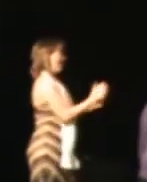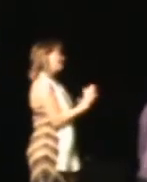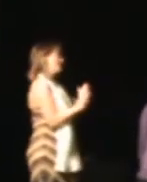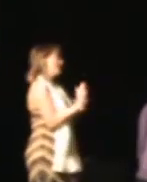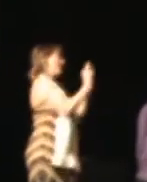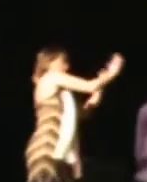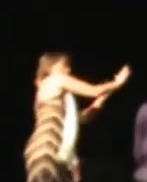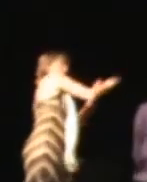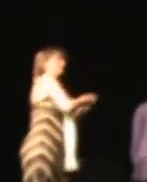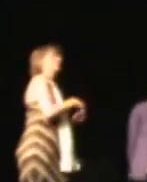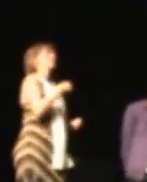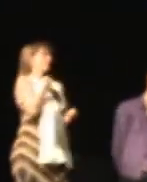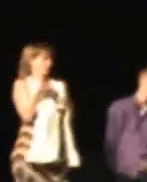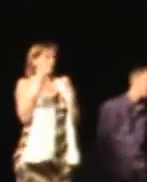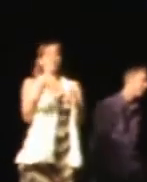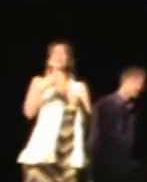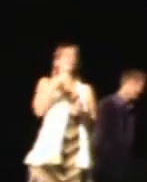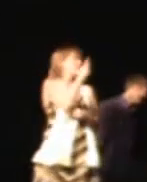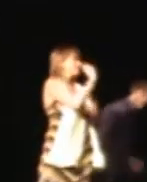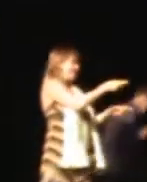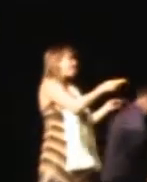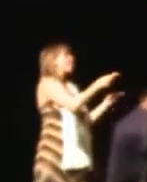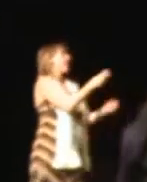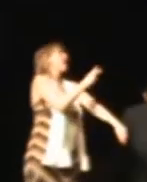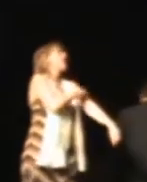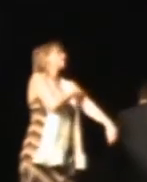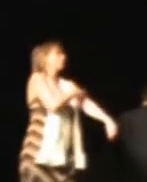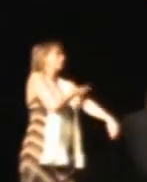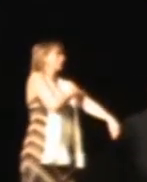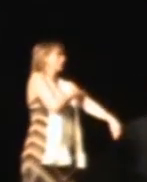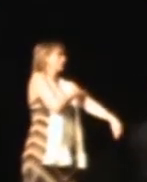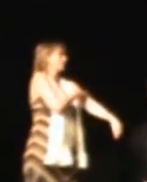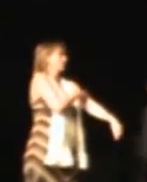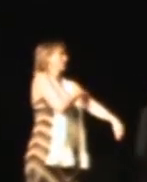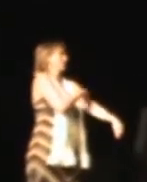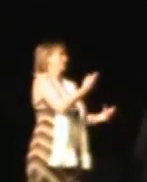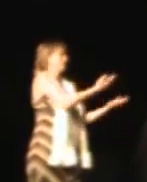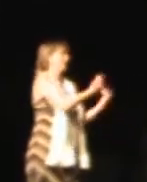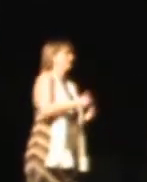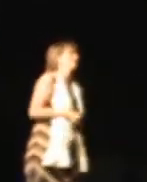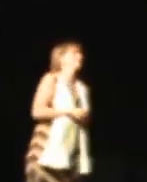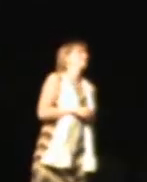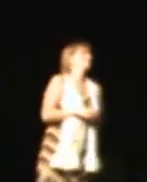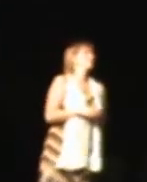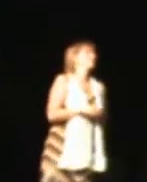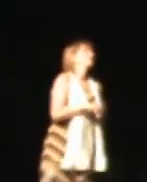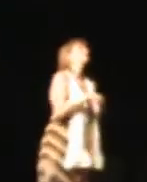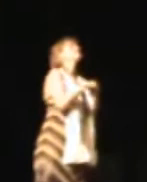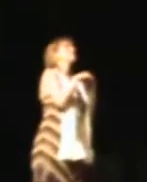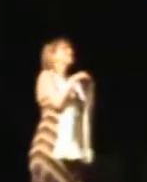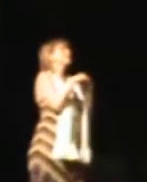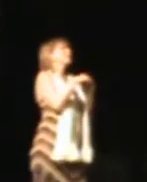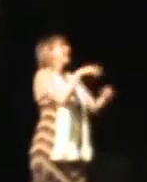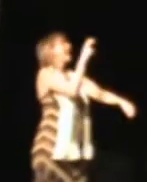Oké, ze staan hier. We willen de heren gewoon even achter de banken plaats gaan nemen. Want ik wil graag de aanvoerders hier